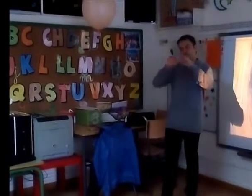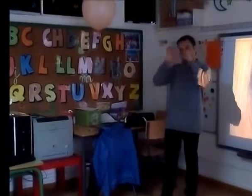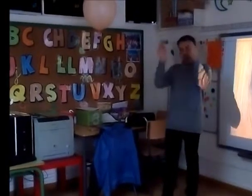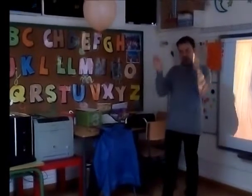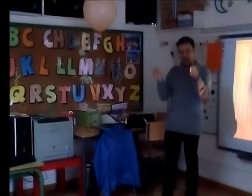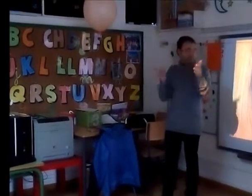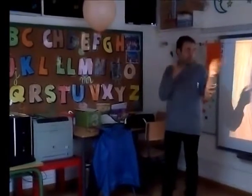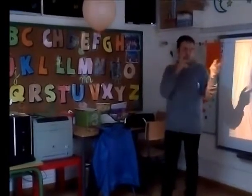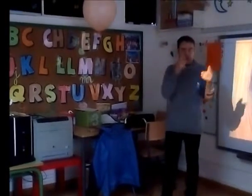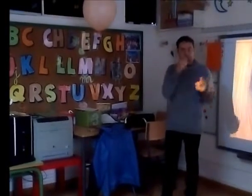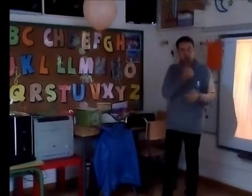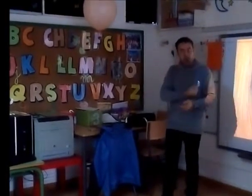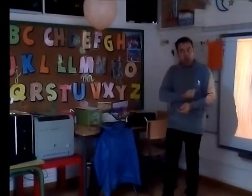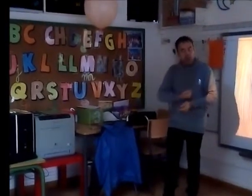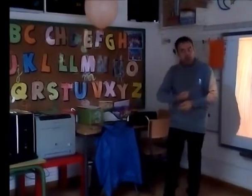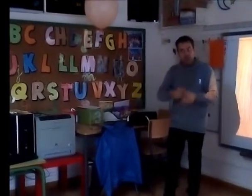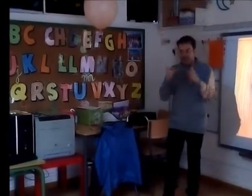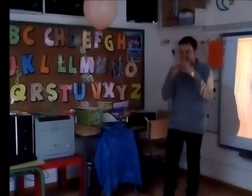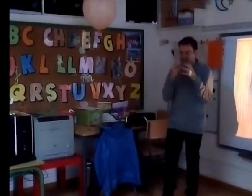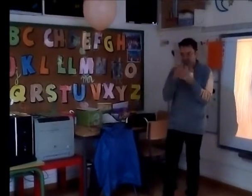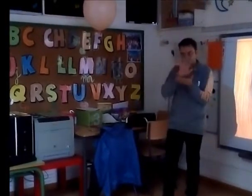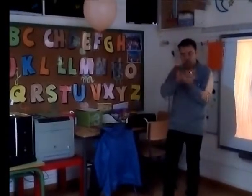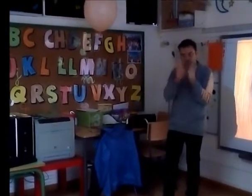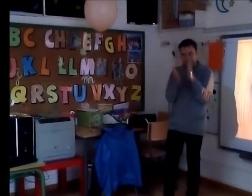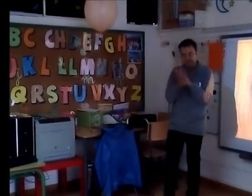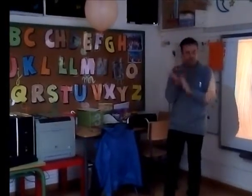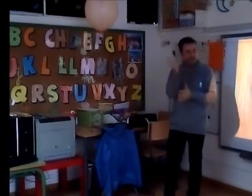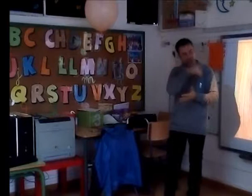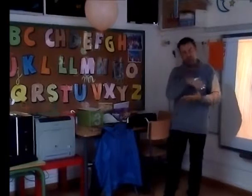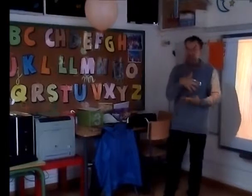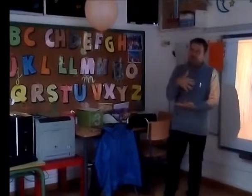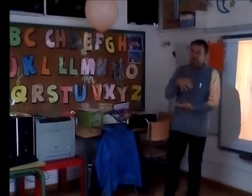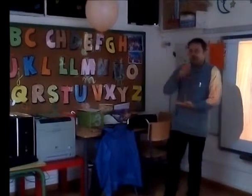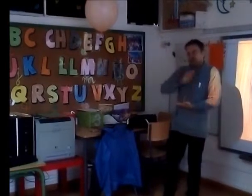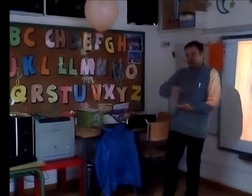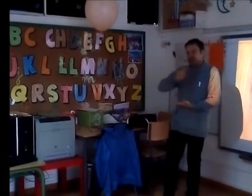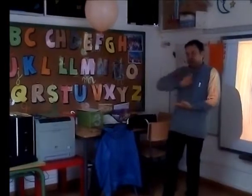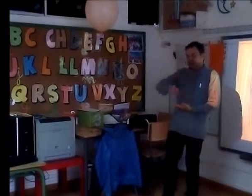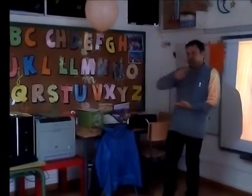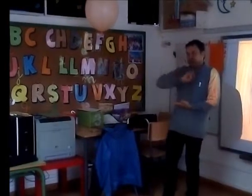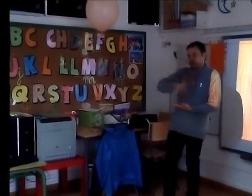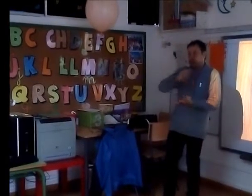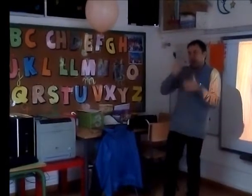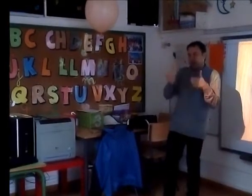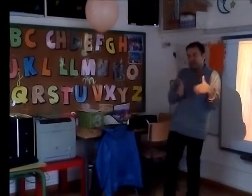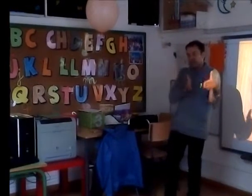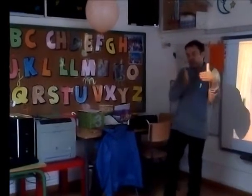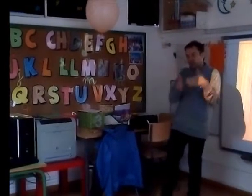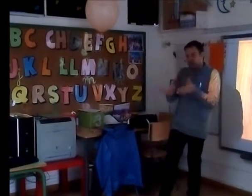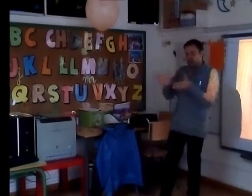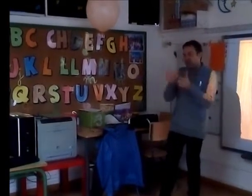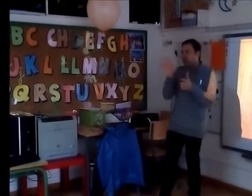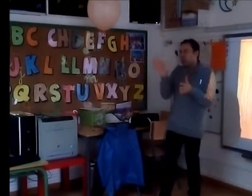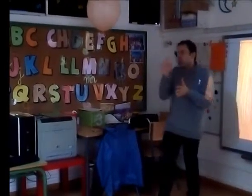ya a mi cueva, porque tengo un montón de hambre y tengo una gana de hacer la tortilla, así que se fue con todo su huevo, por el